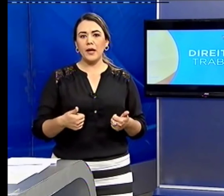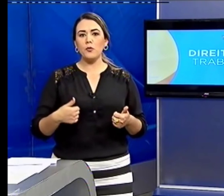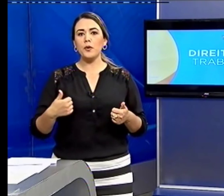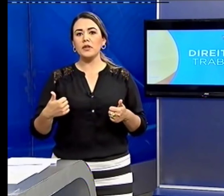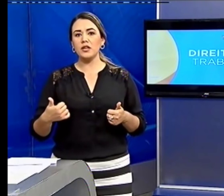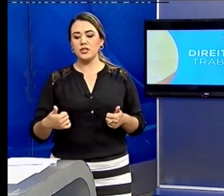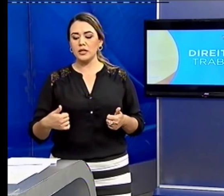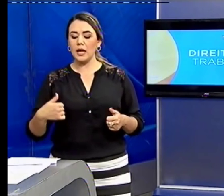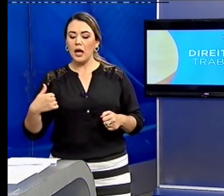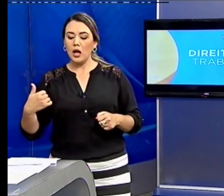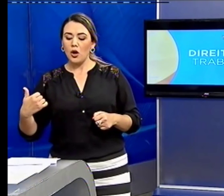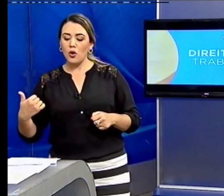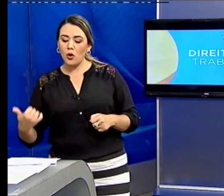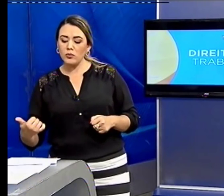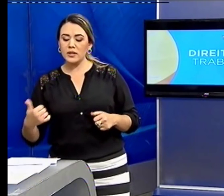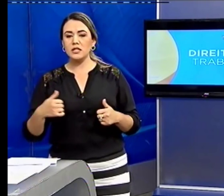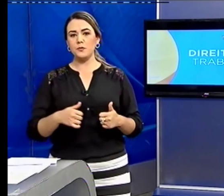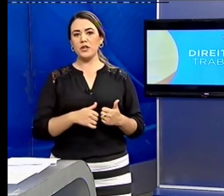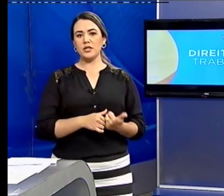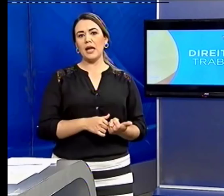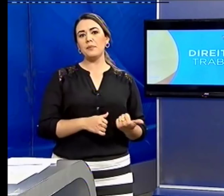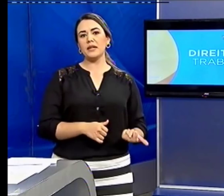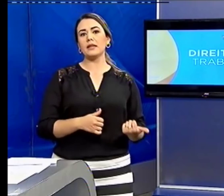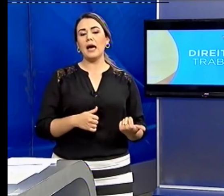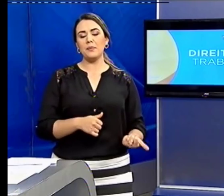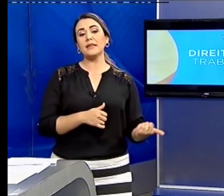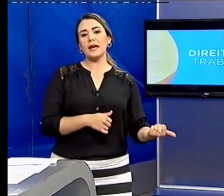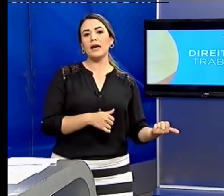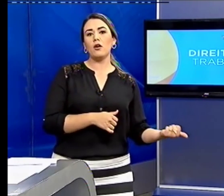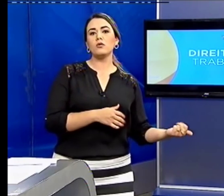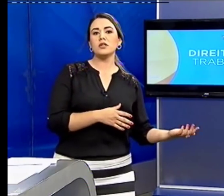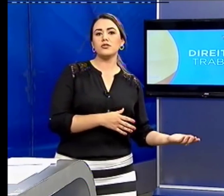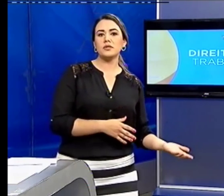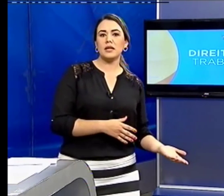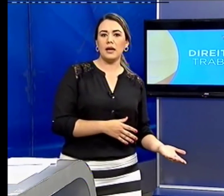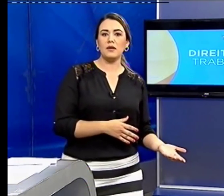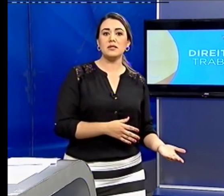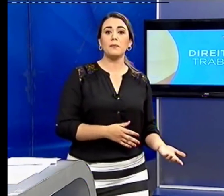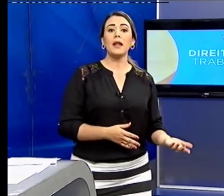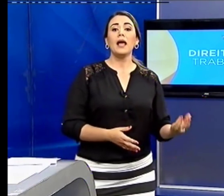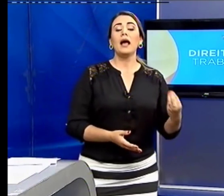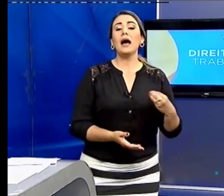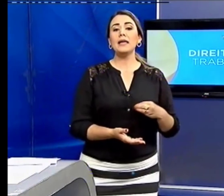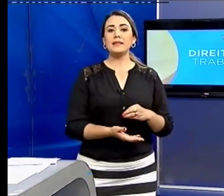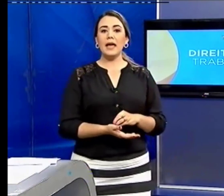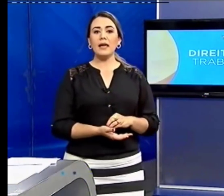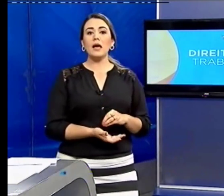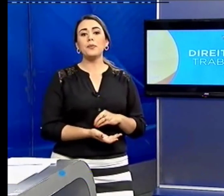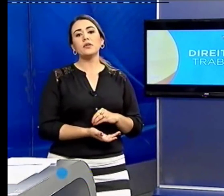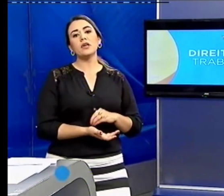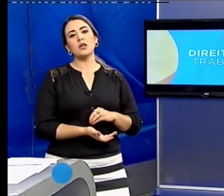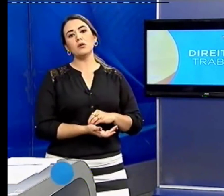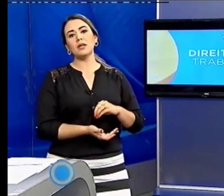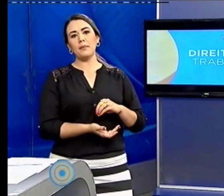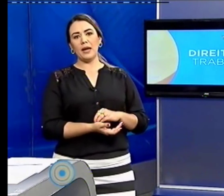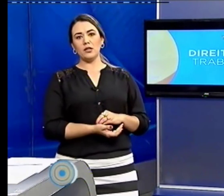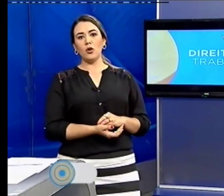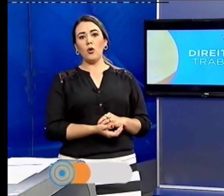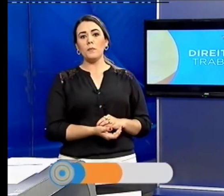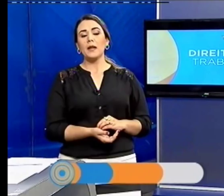emprego protegida contra despedida arbitrária ou sem justa causa, a ideia é proteger o trabalhador